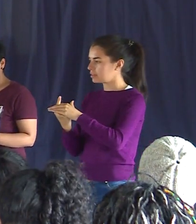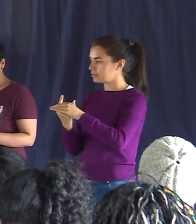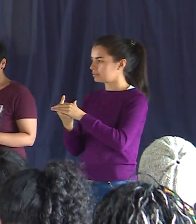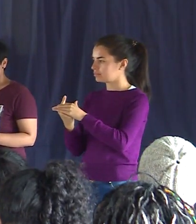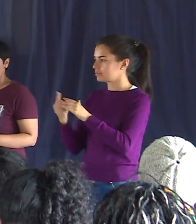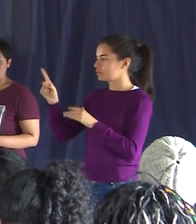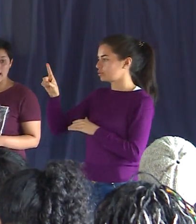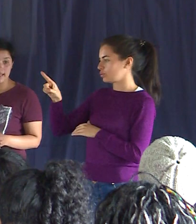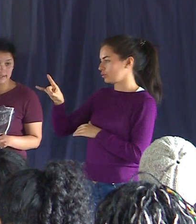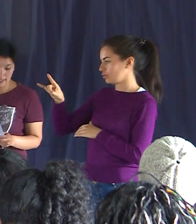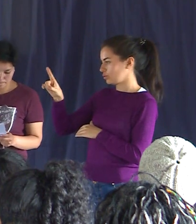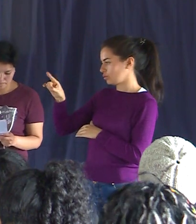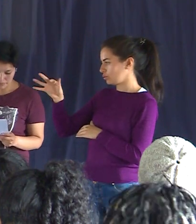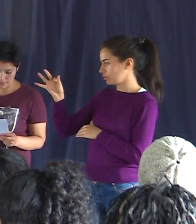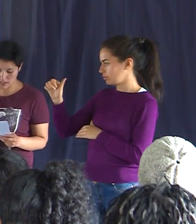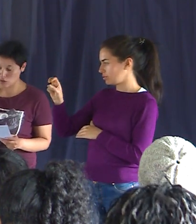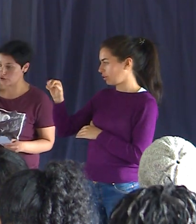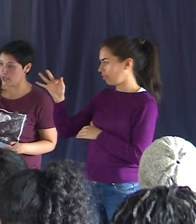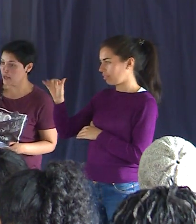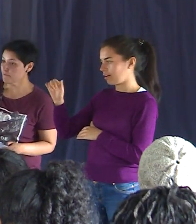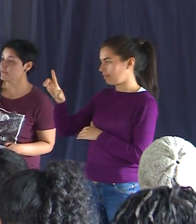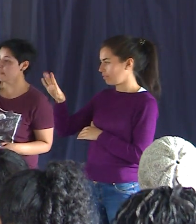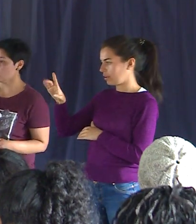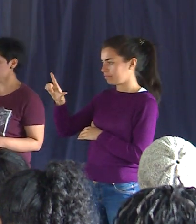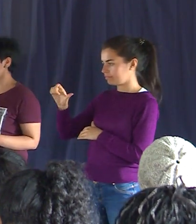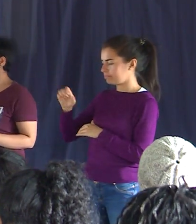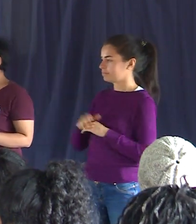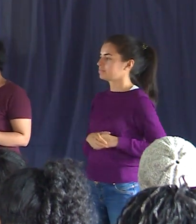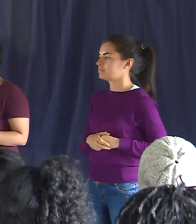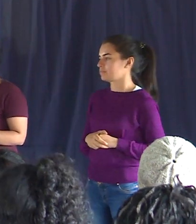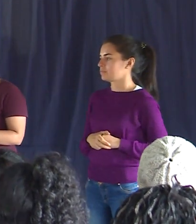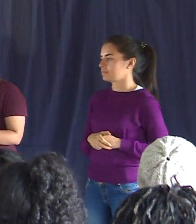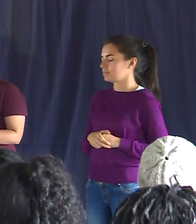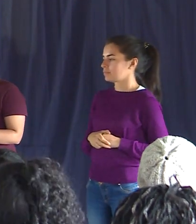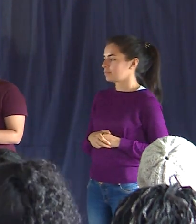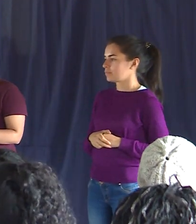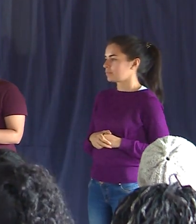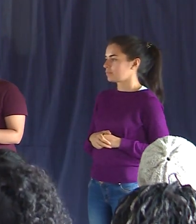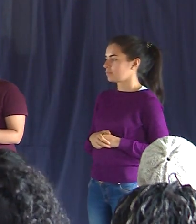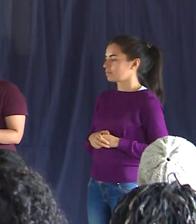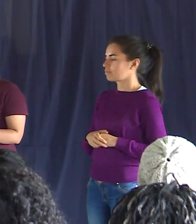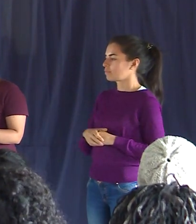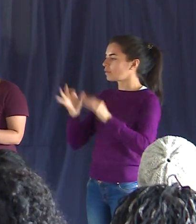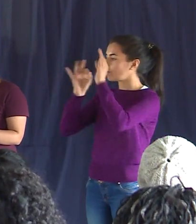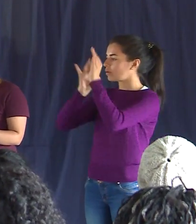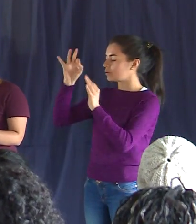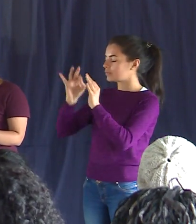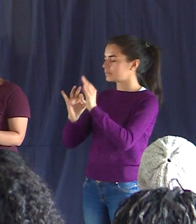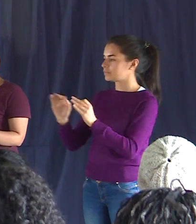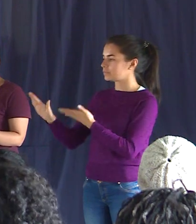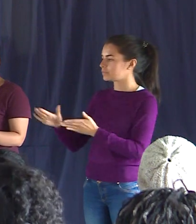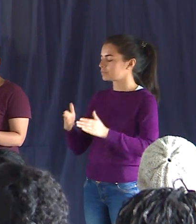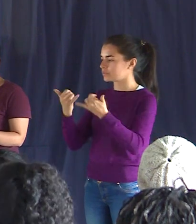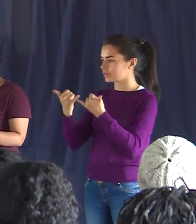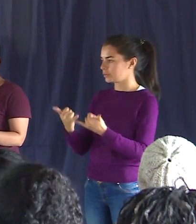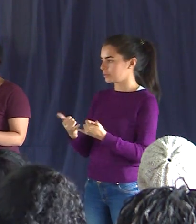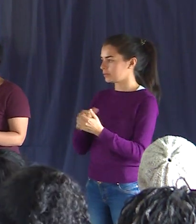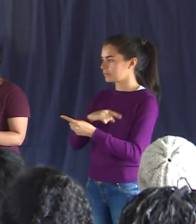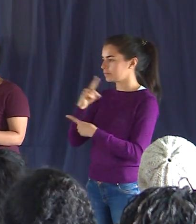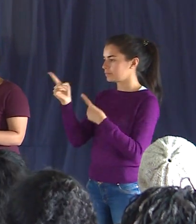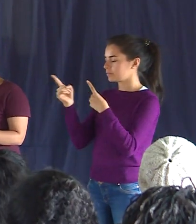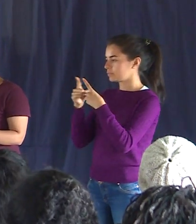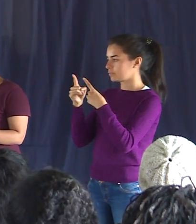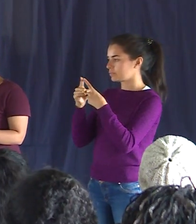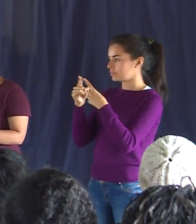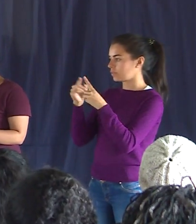sustentabilidad. La agenda de la jornada de hoy se desarrollará de la siguiente forma. En primer lugar, tendremos el